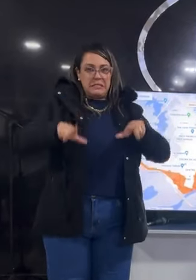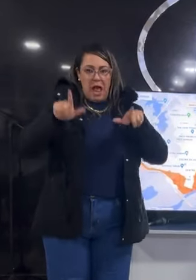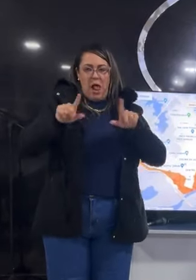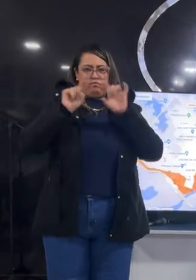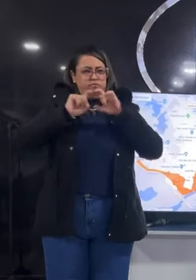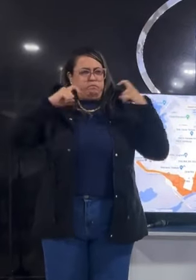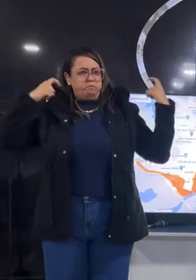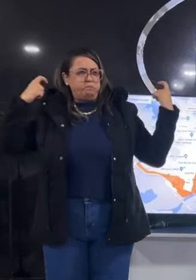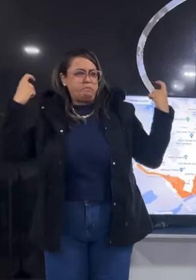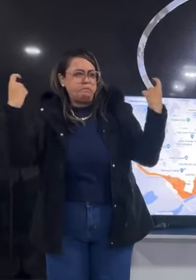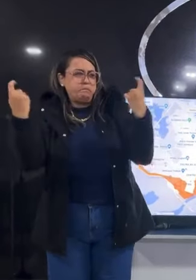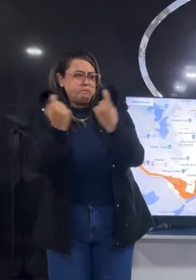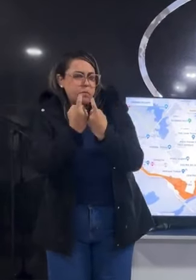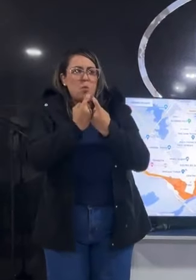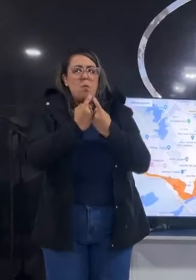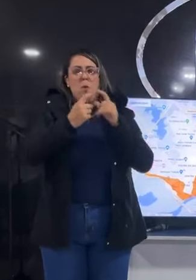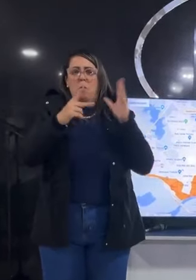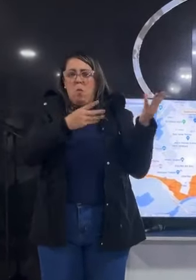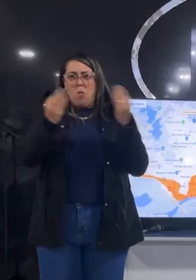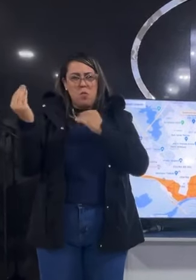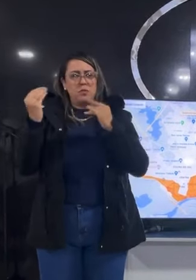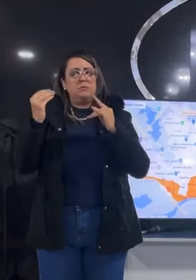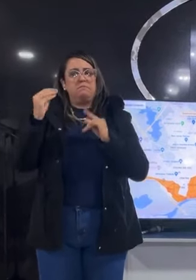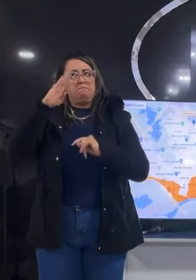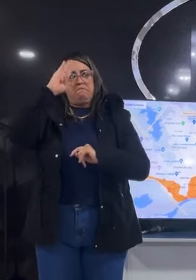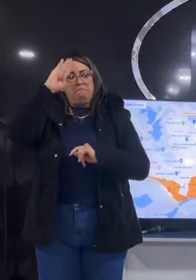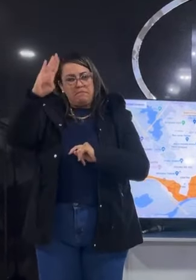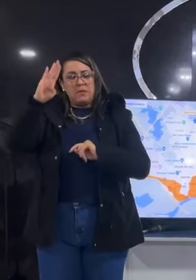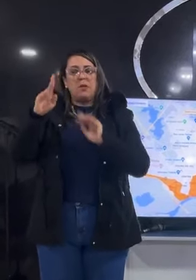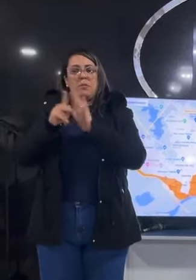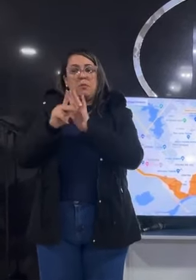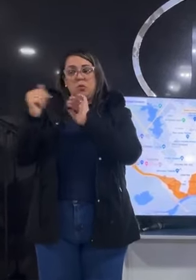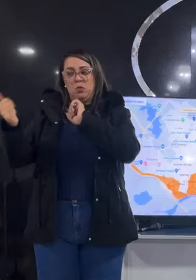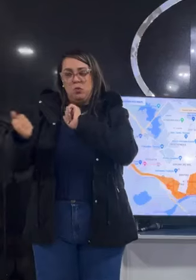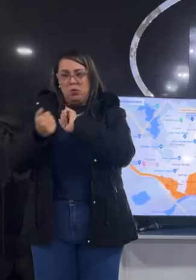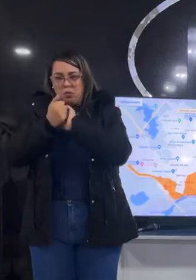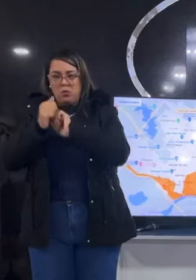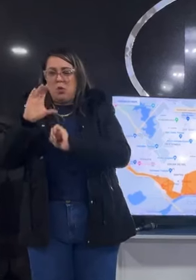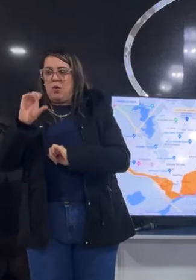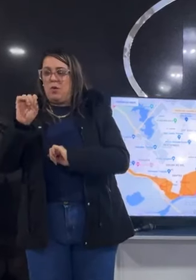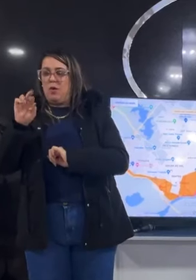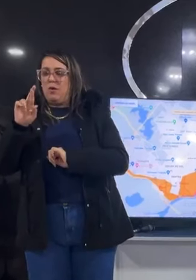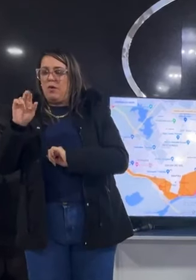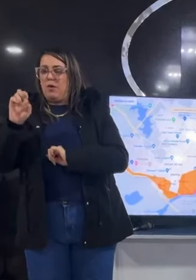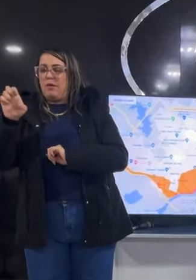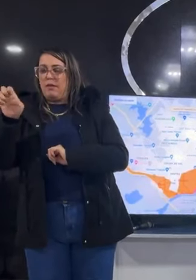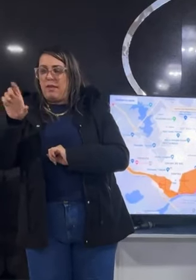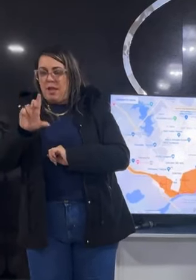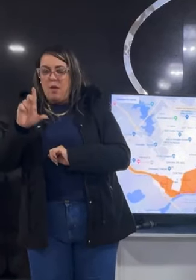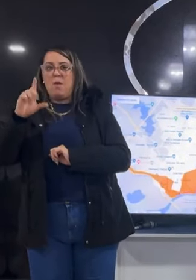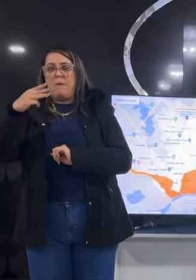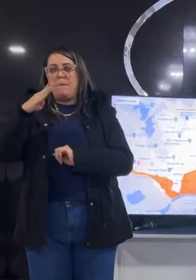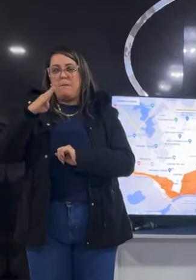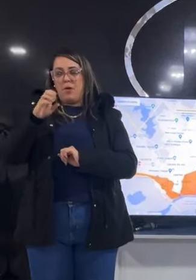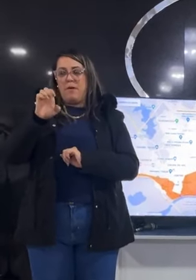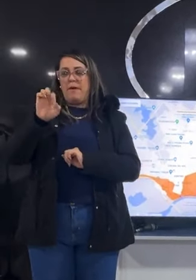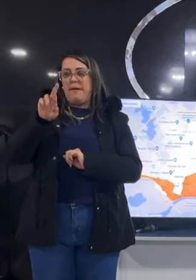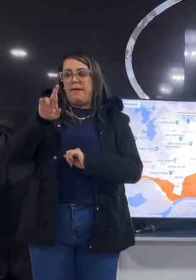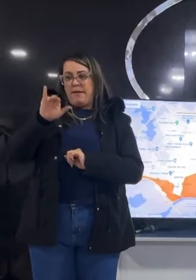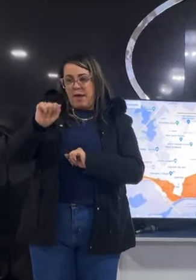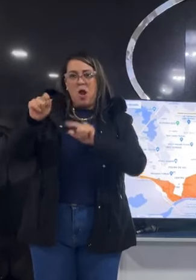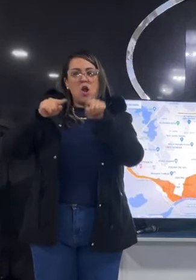com muitas autoridades ele tava acompanhado do coronel Boeira que é o chefe da casa militar e o Coordenador Geral da Defesa Civil no estado